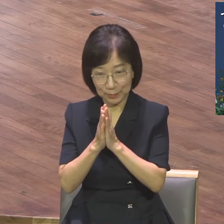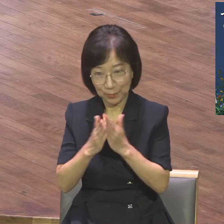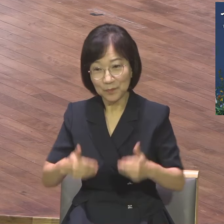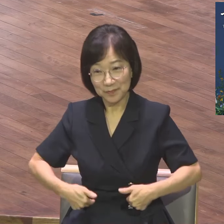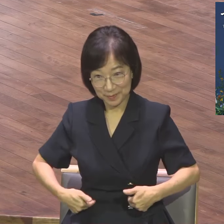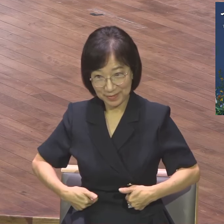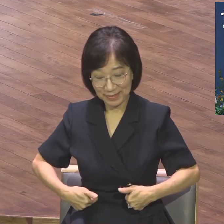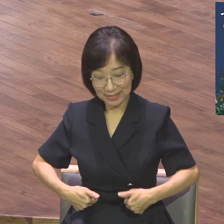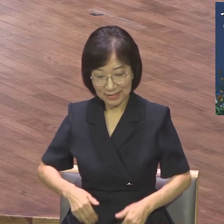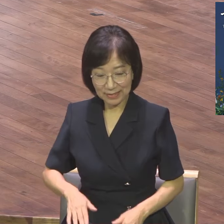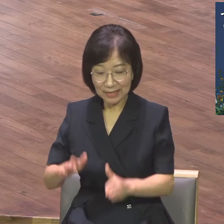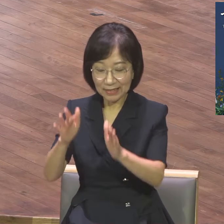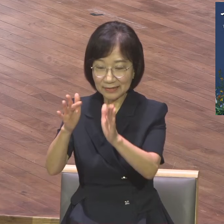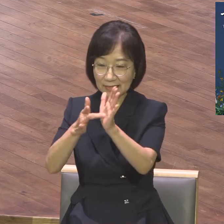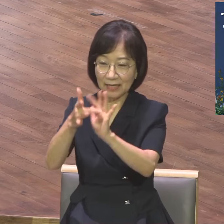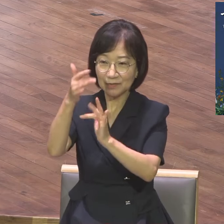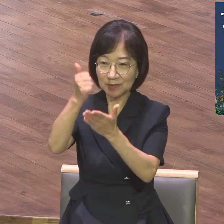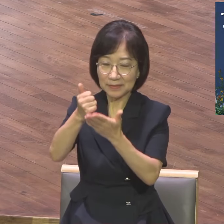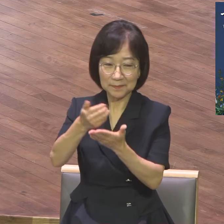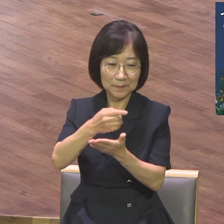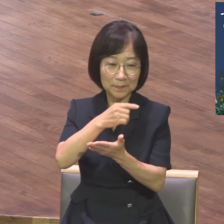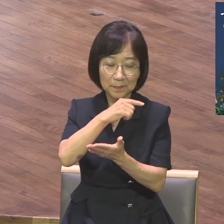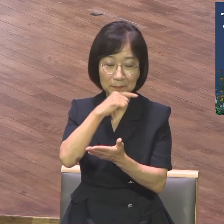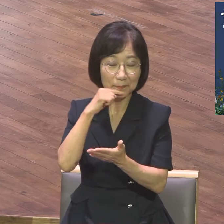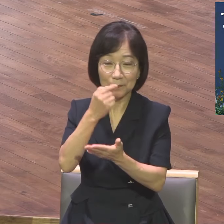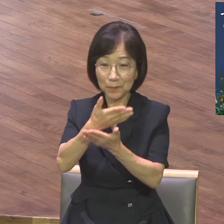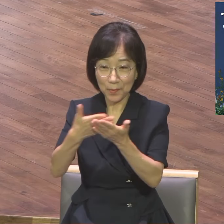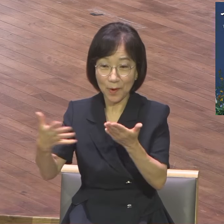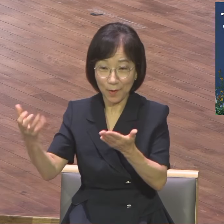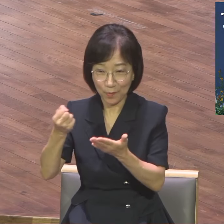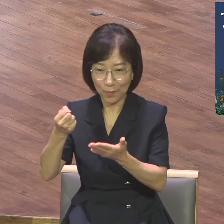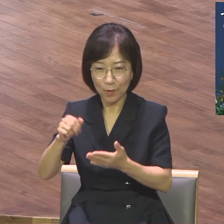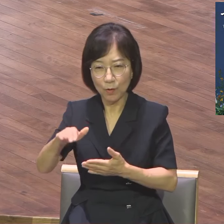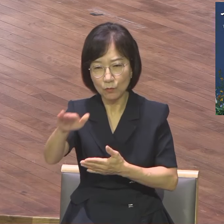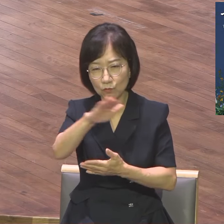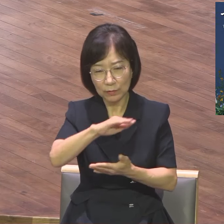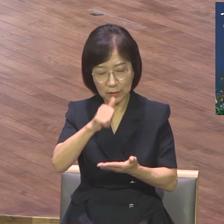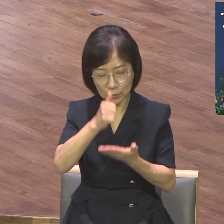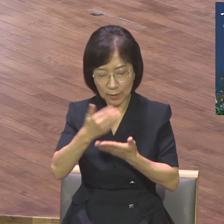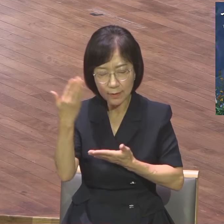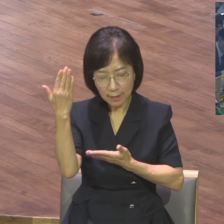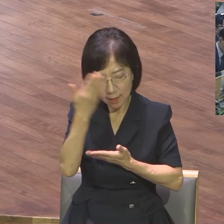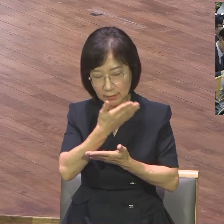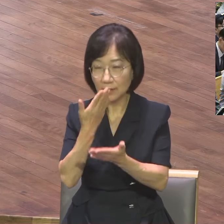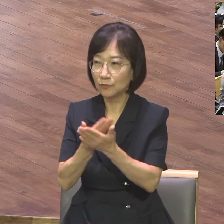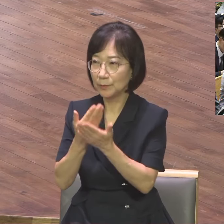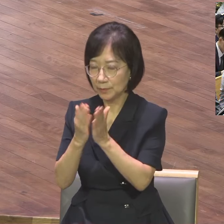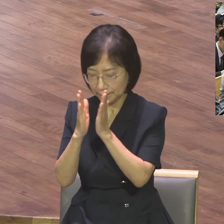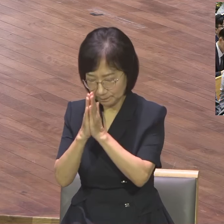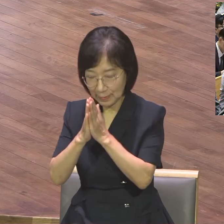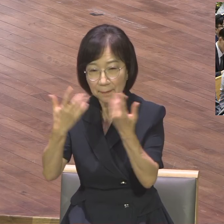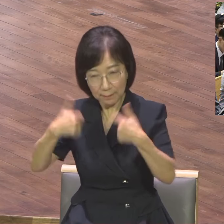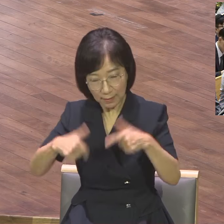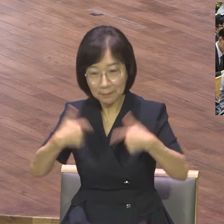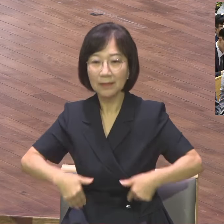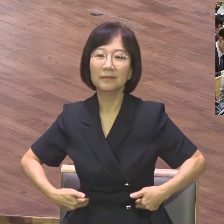피로 주홍같이 진홍같이 붉은 죄 양털같이 희게 하여 주옵소서.